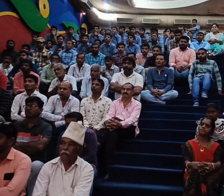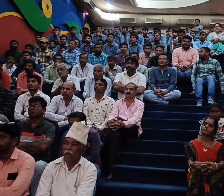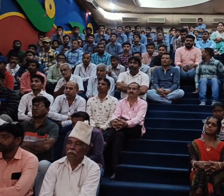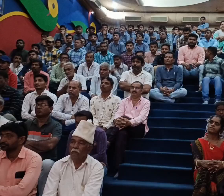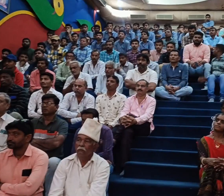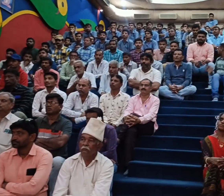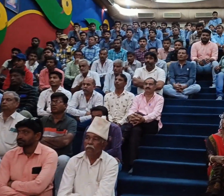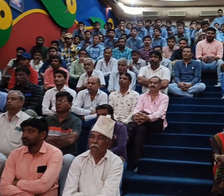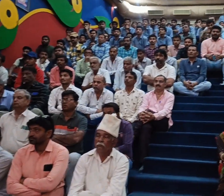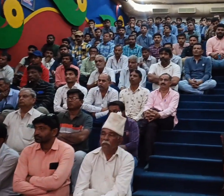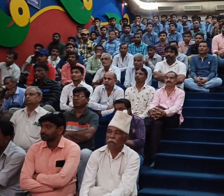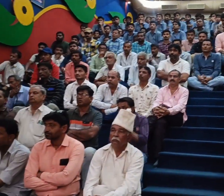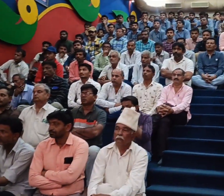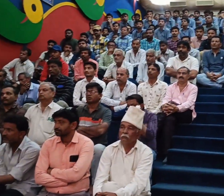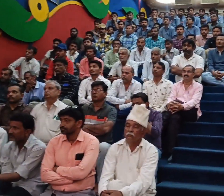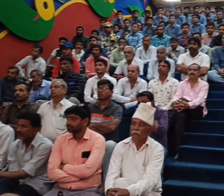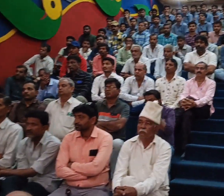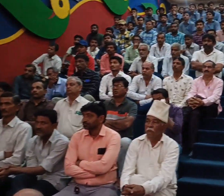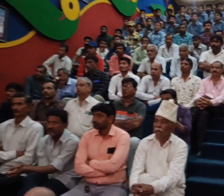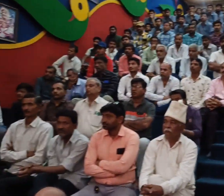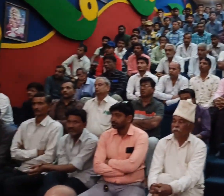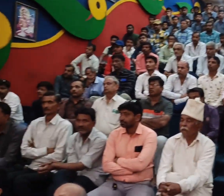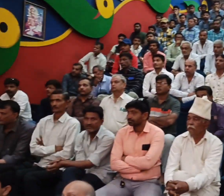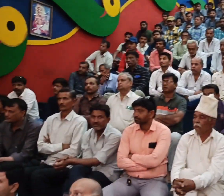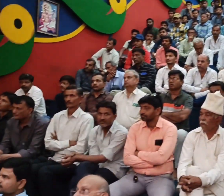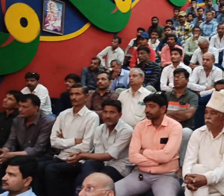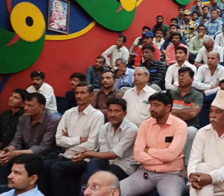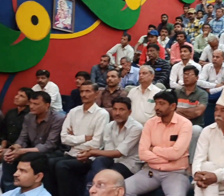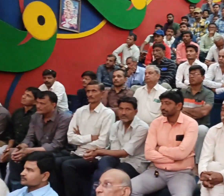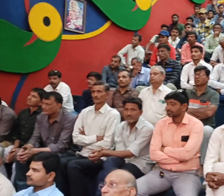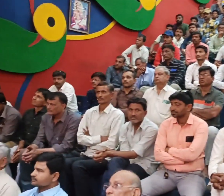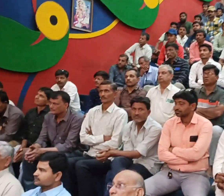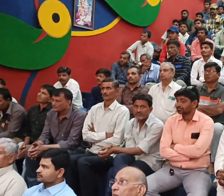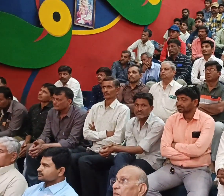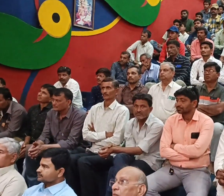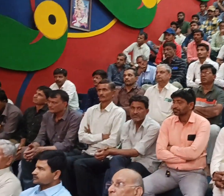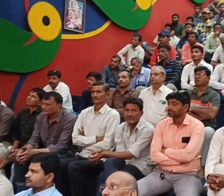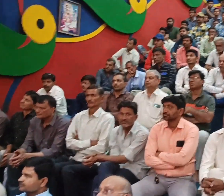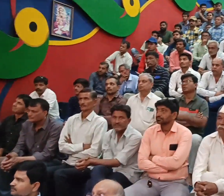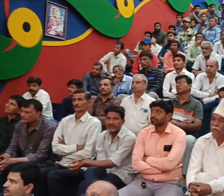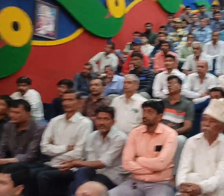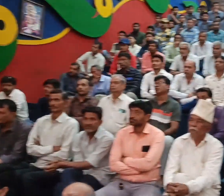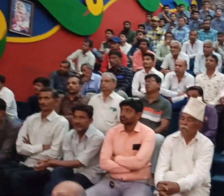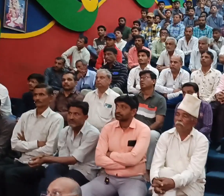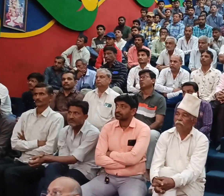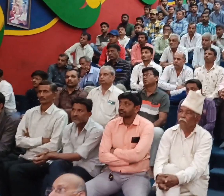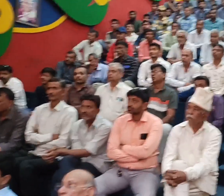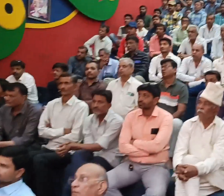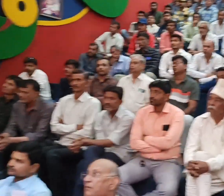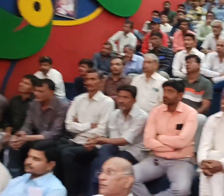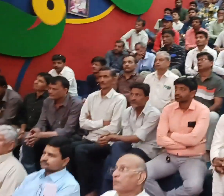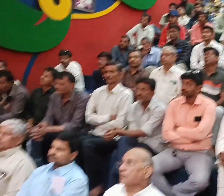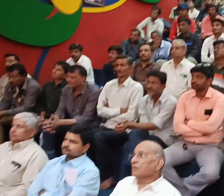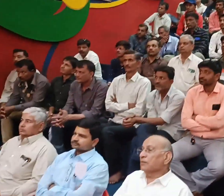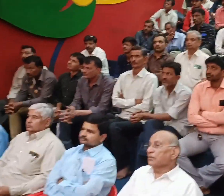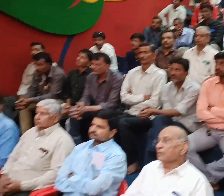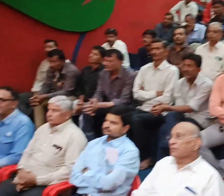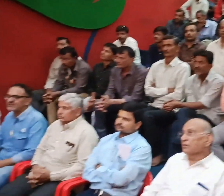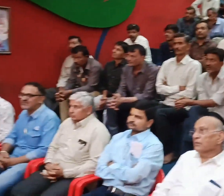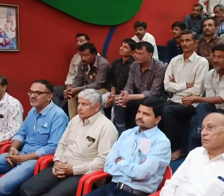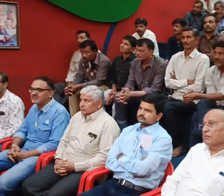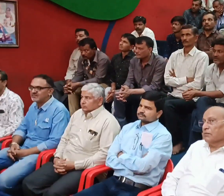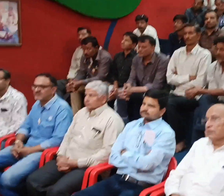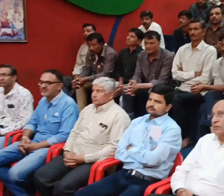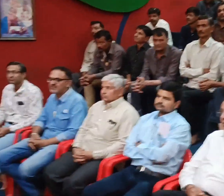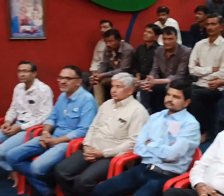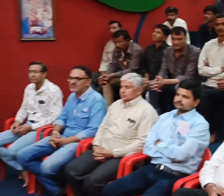तथा श्री नीरेश भाई व्यास नूतन विद्यालयना आचार्य तथा शाळाना मानद मंत्री श्री